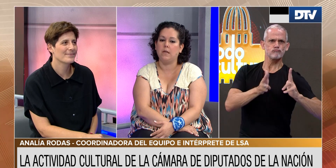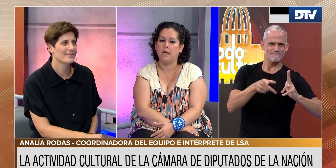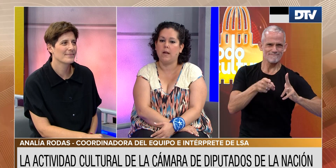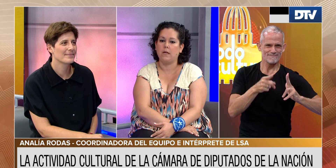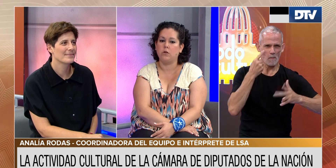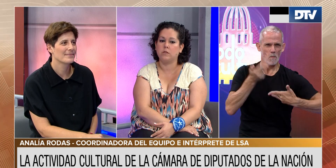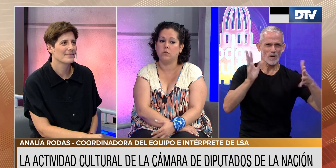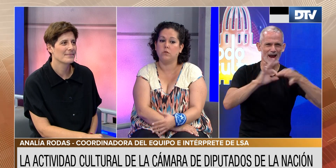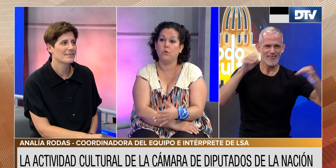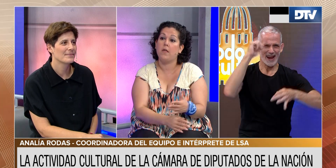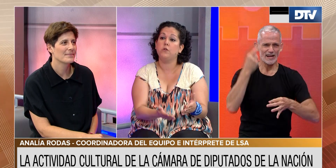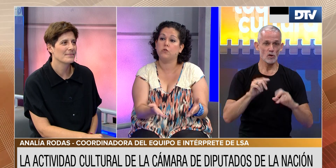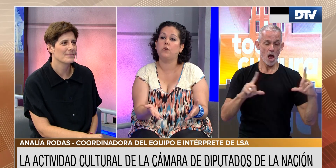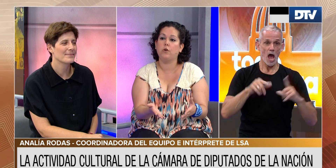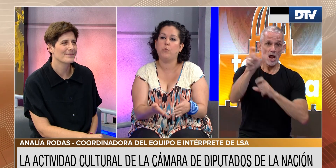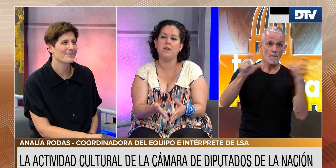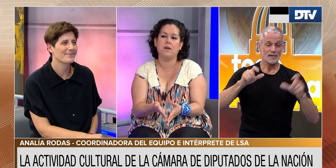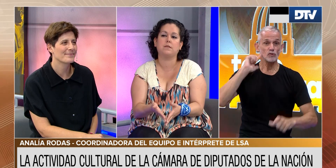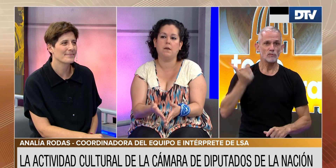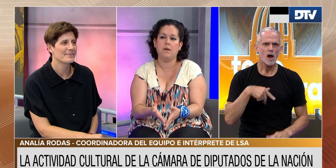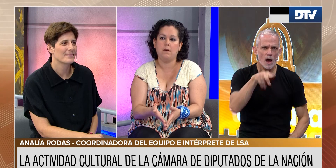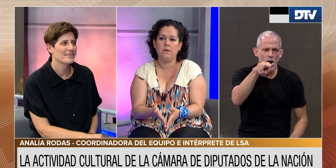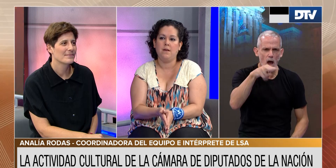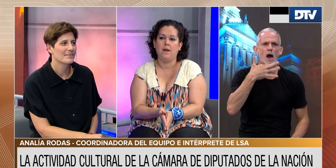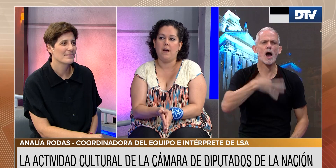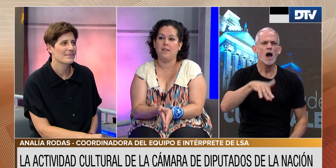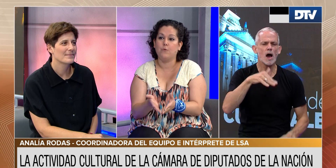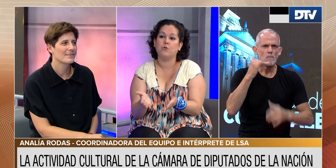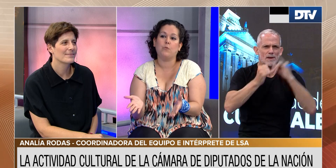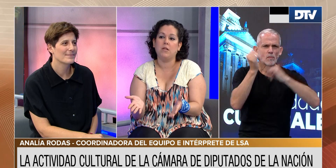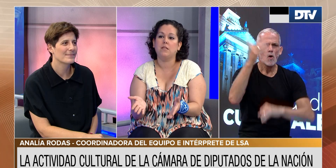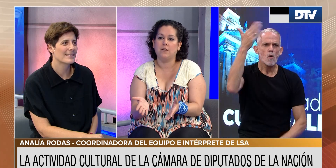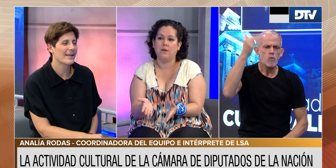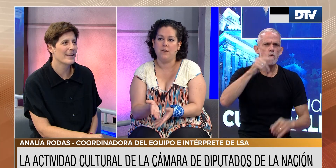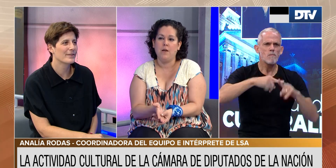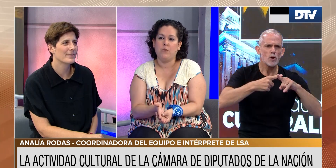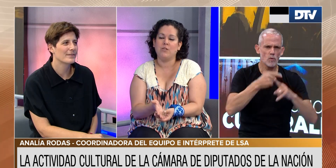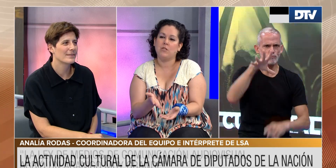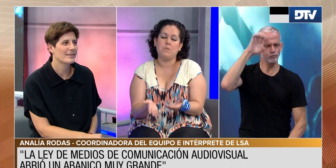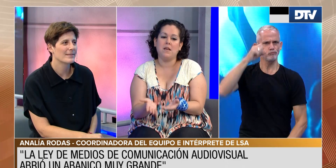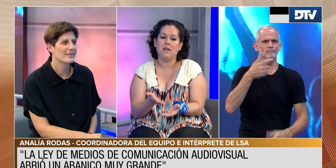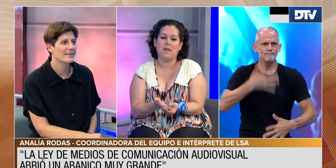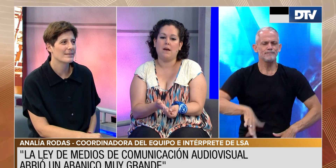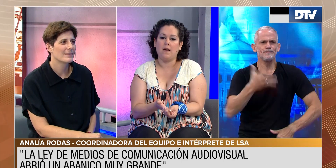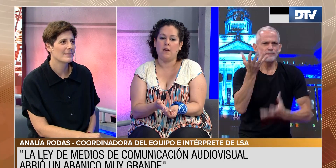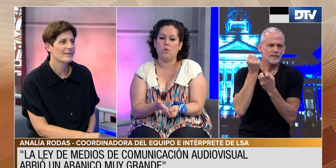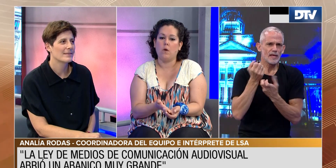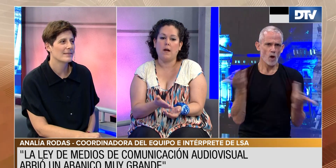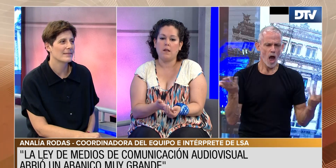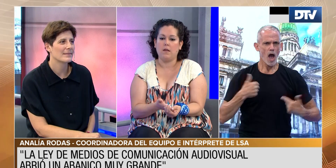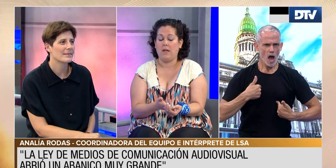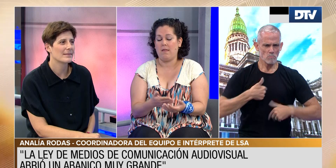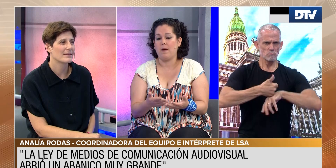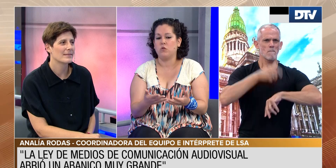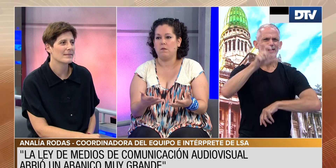y a que los ciudadanos sordos puedan acceder al discurso político. Claro. Porque eso también les da el